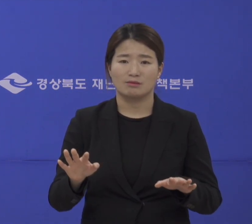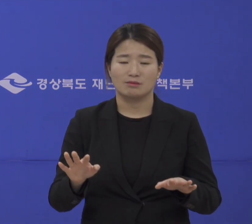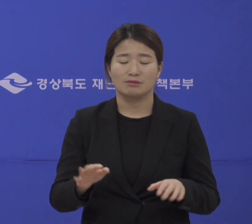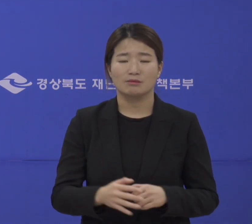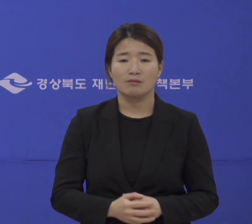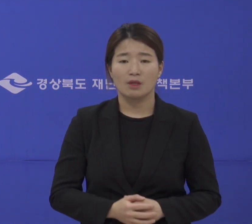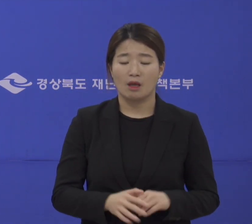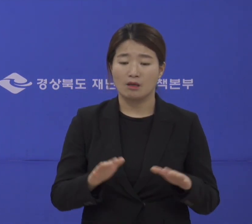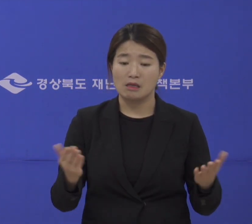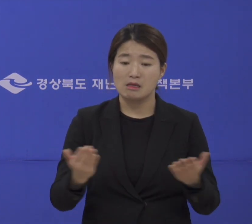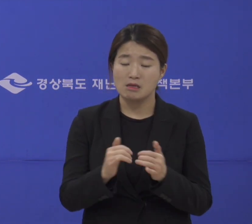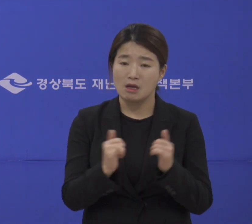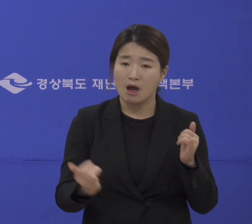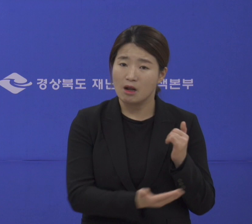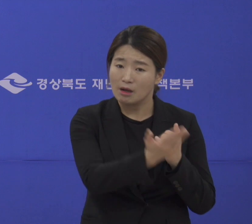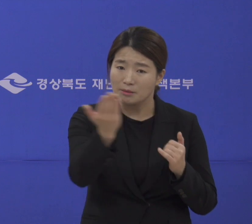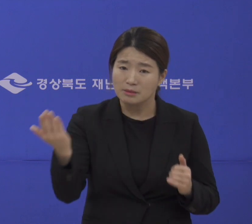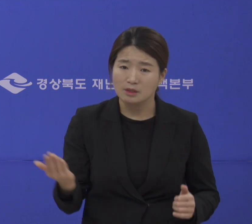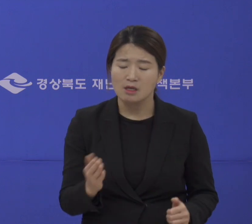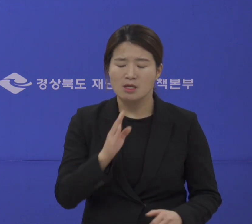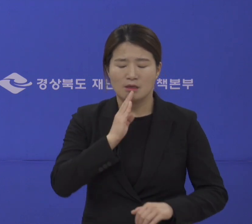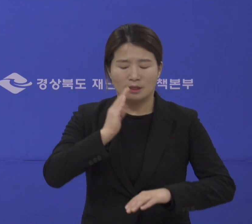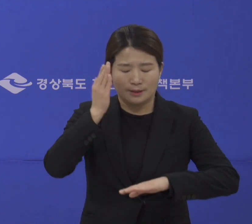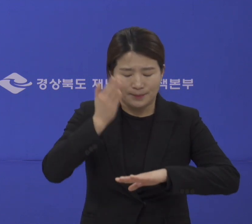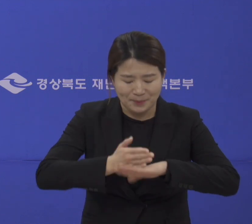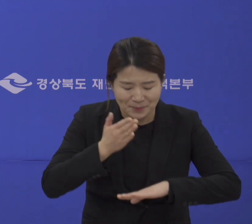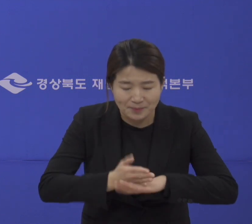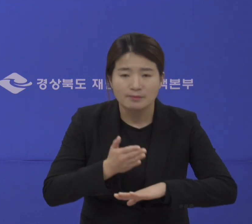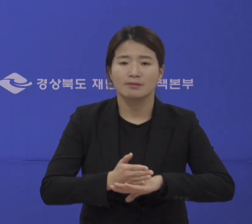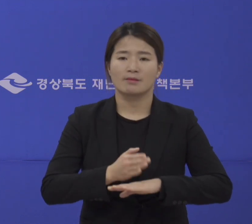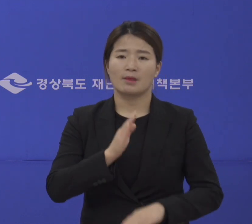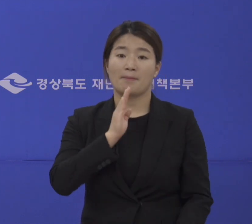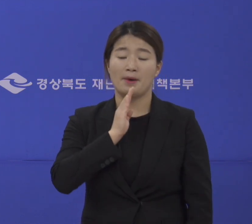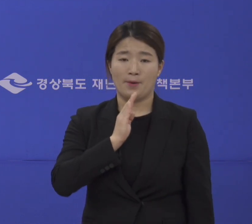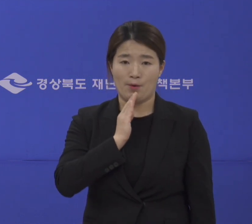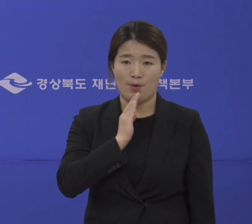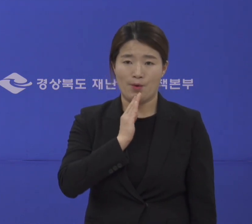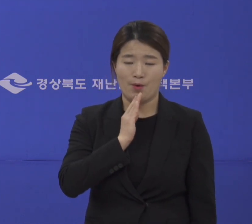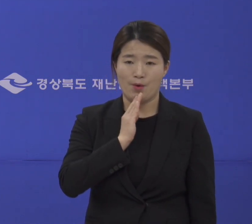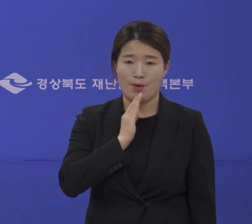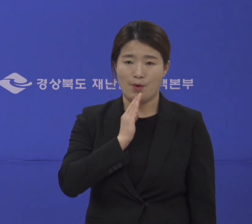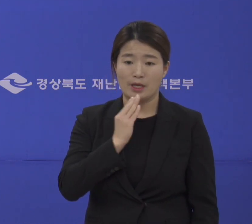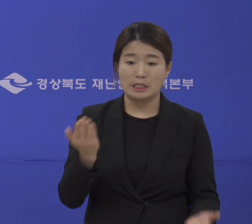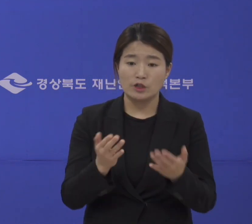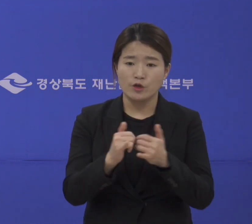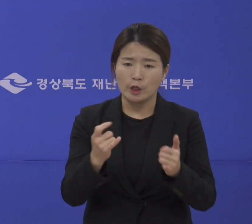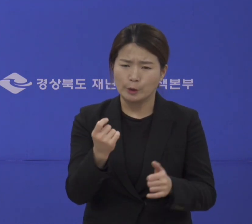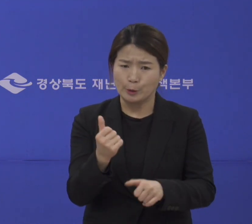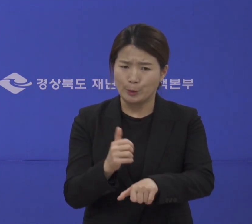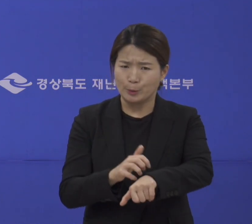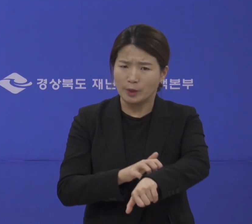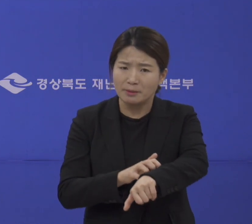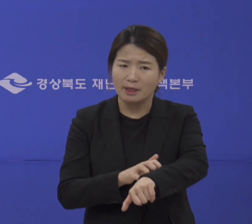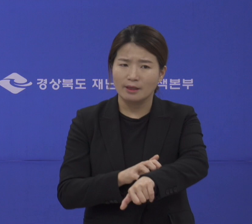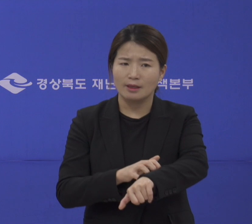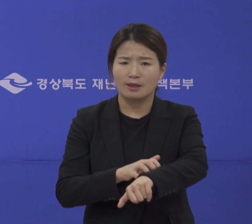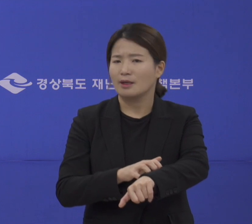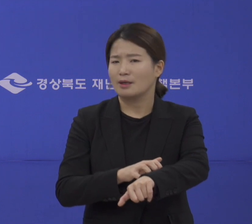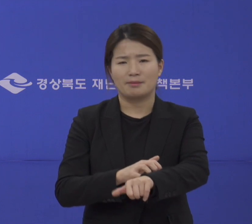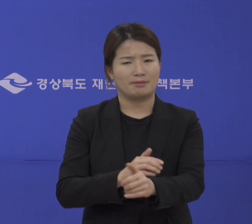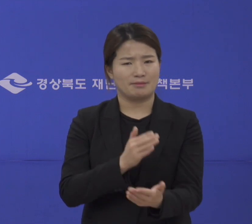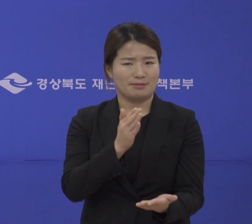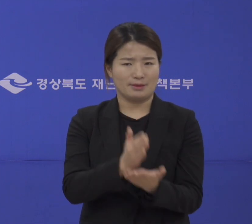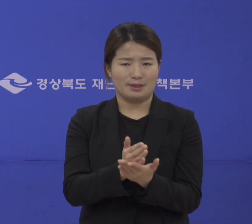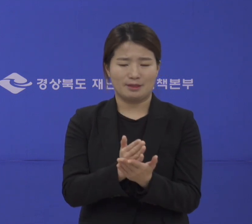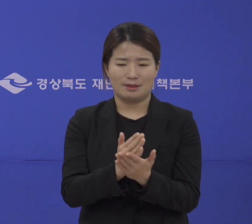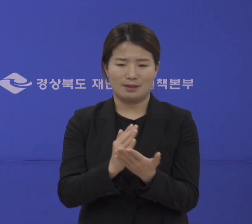들어가 있는 분들, 종사자분들이 굉장히 고맙게 생각하면서 이분들이 조금이라도 불편하면은 밖에서 근무할 수